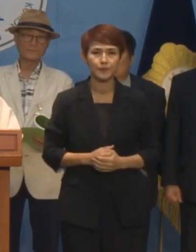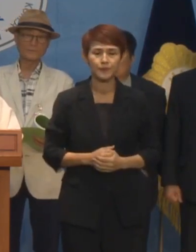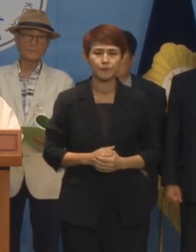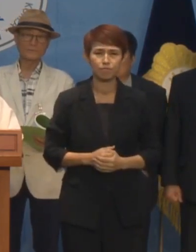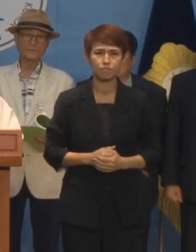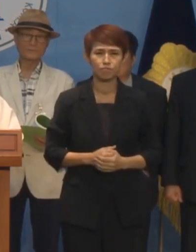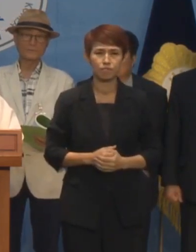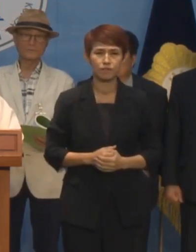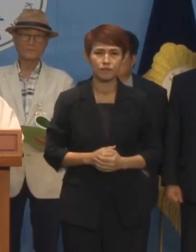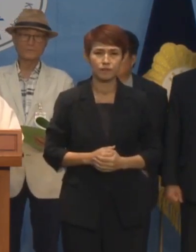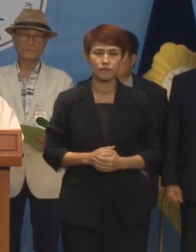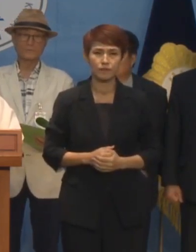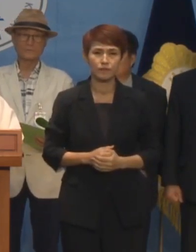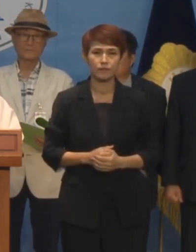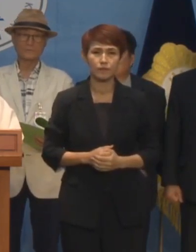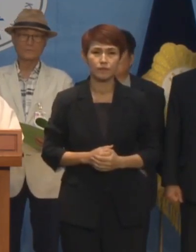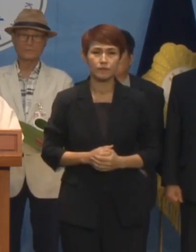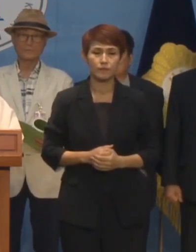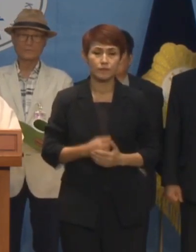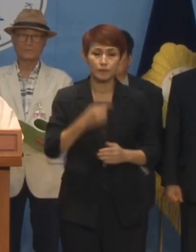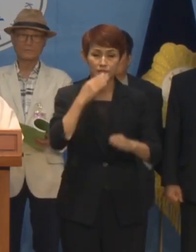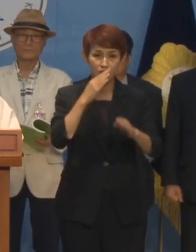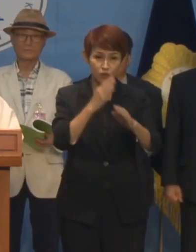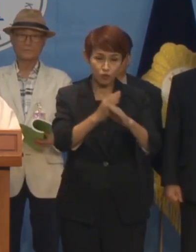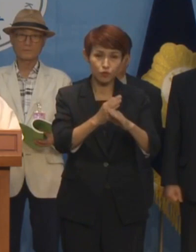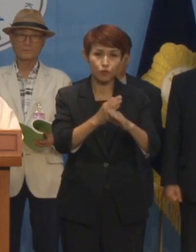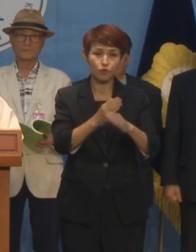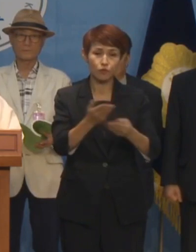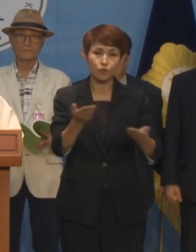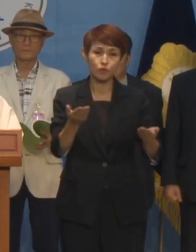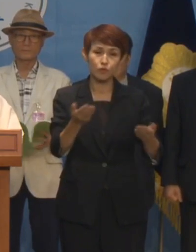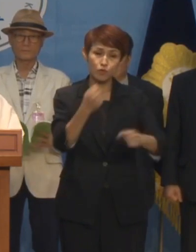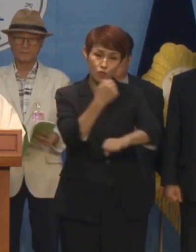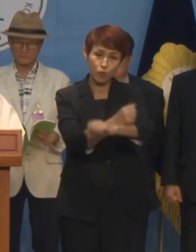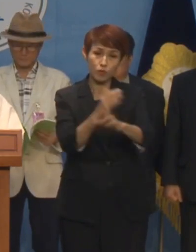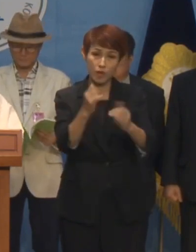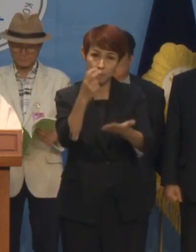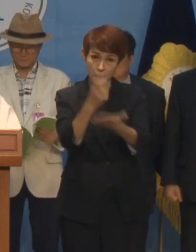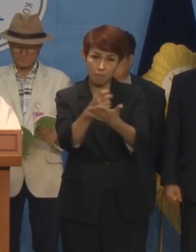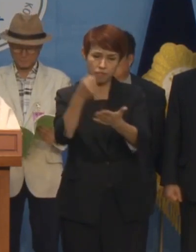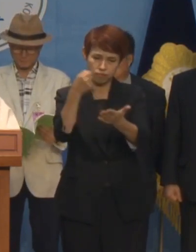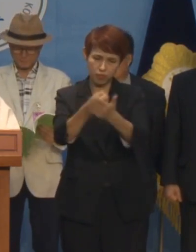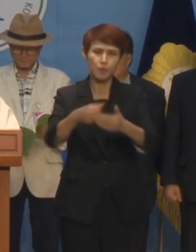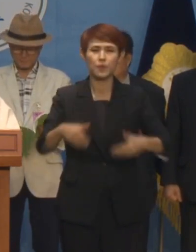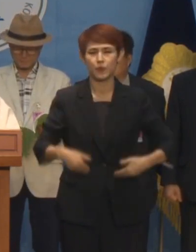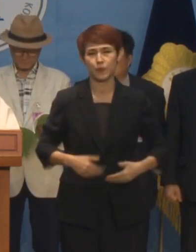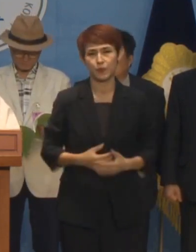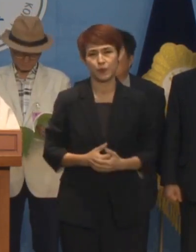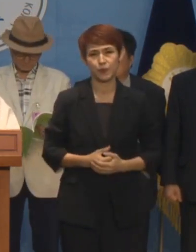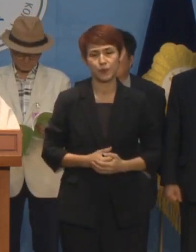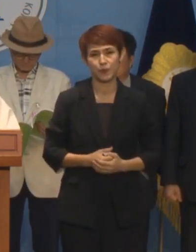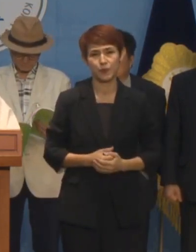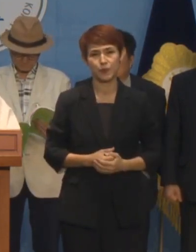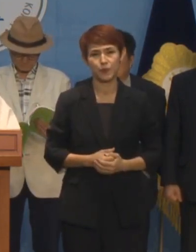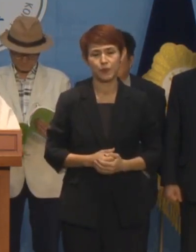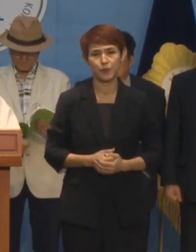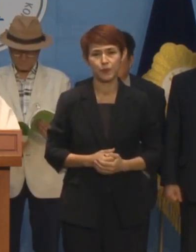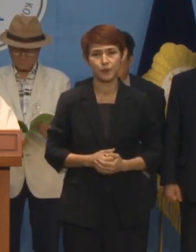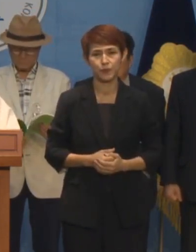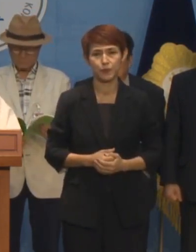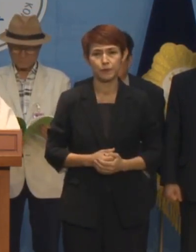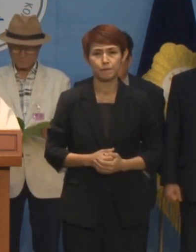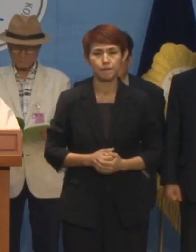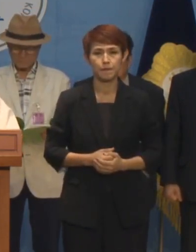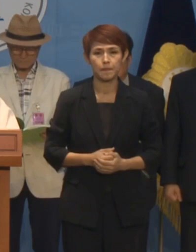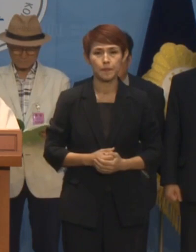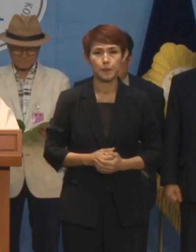당연히 민주유공자법은 저는 제정돼야 된다고 봅니다. 제 이 정도 모두 발언 이 정도로 하고요.